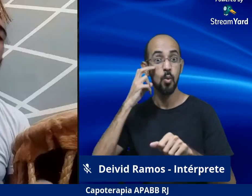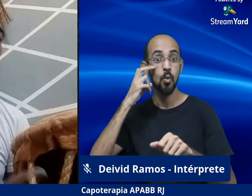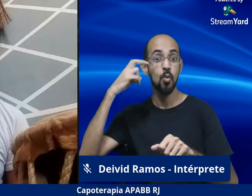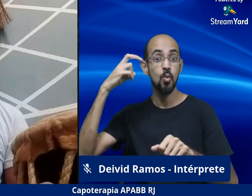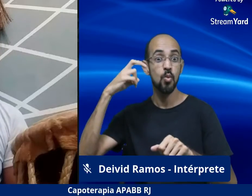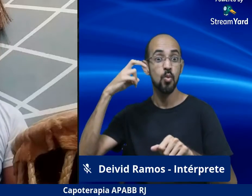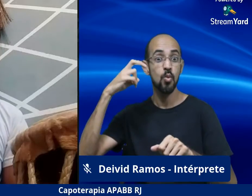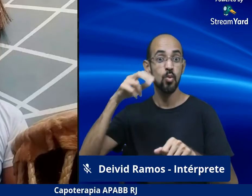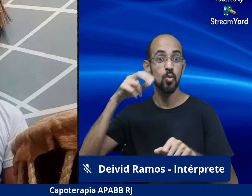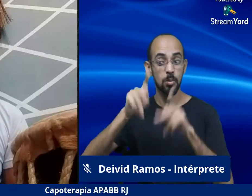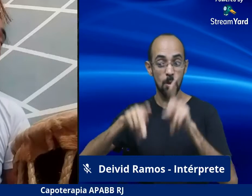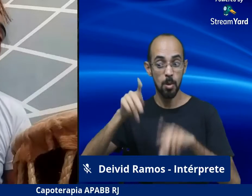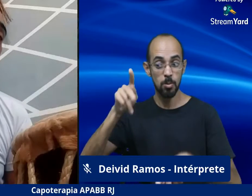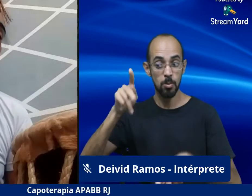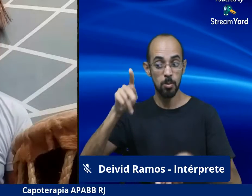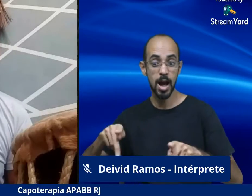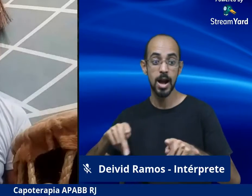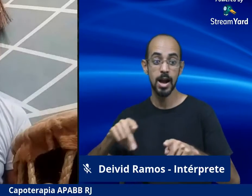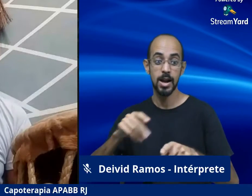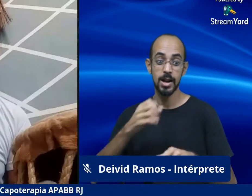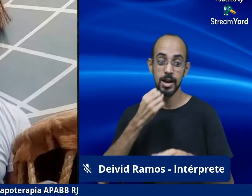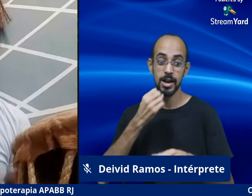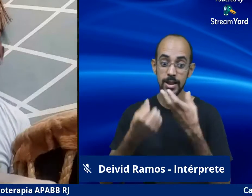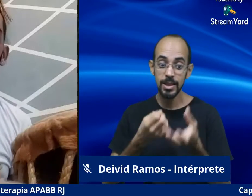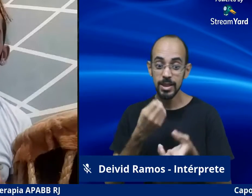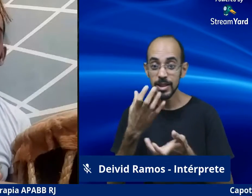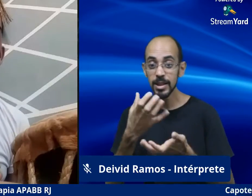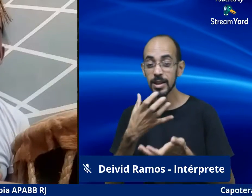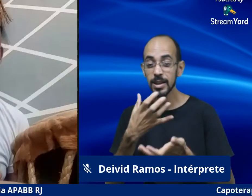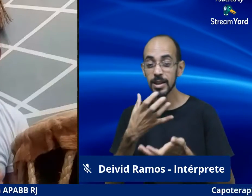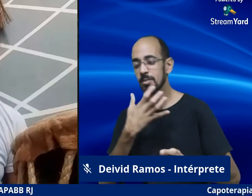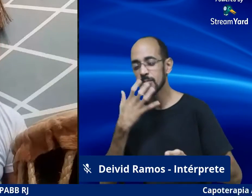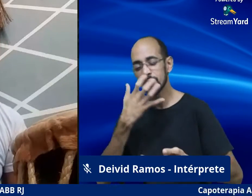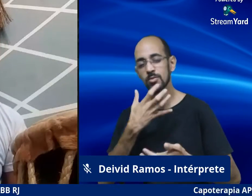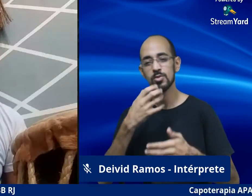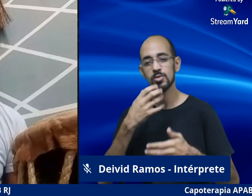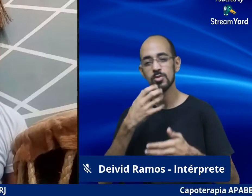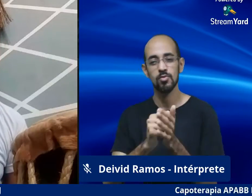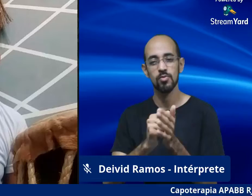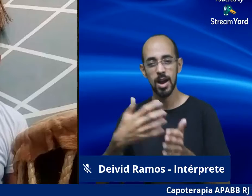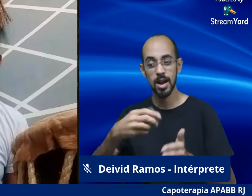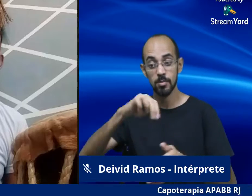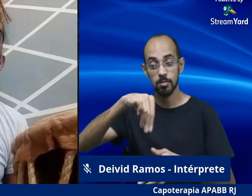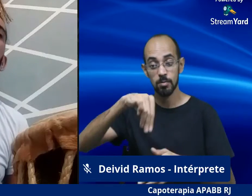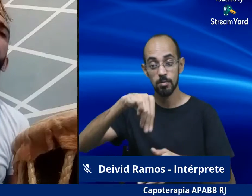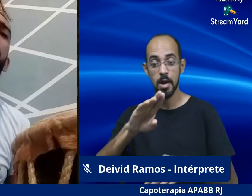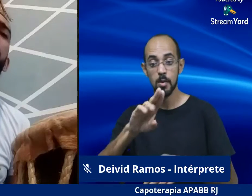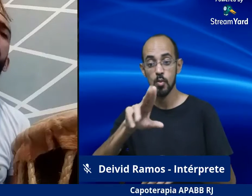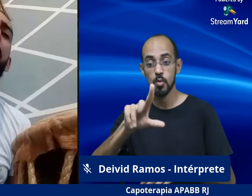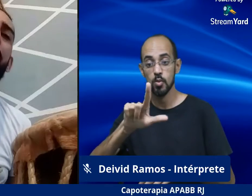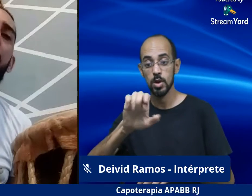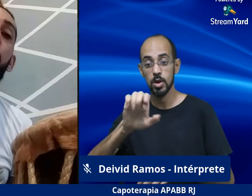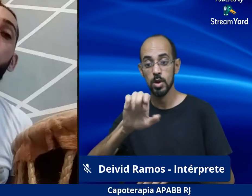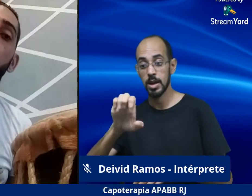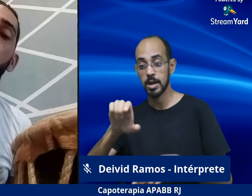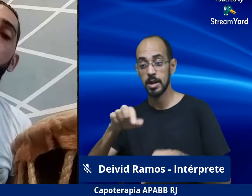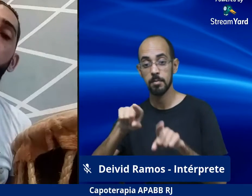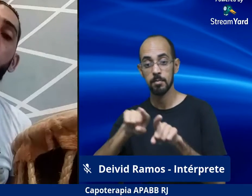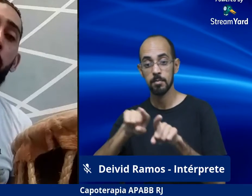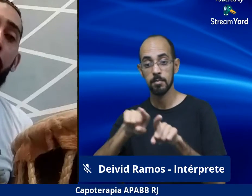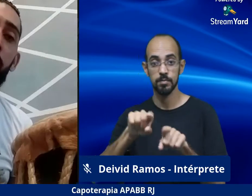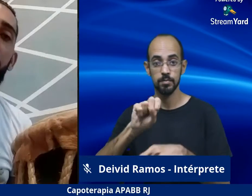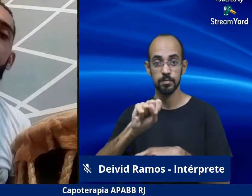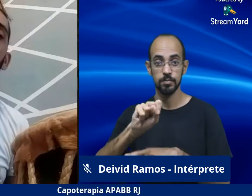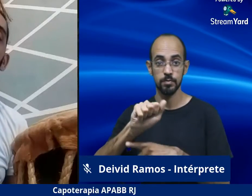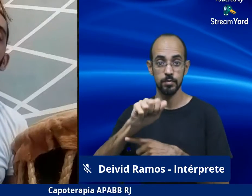o maculelê, falamos do samba, cantamos também dentro do samba. E aí, antes de eu finalizar com